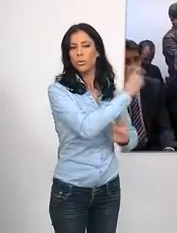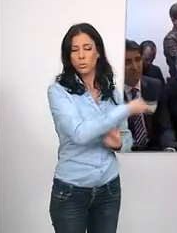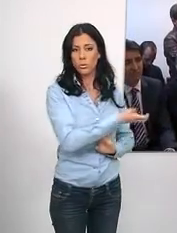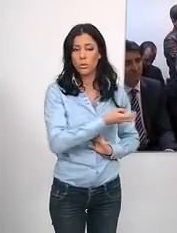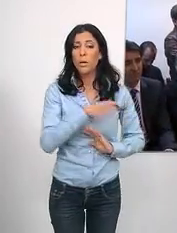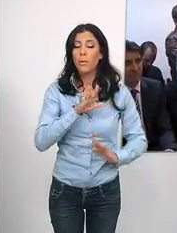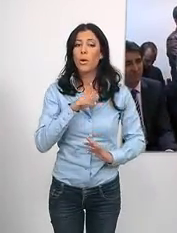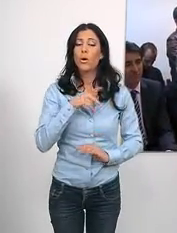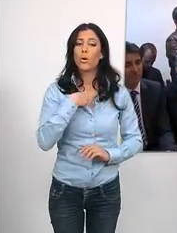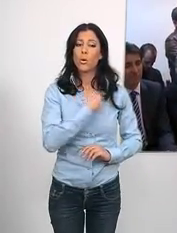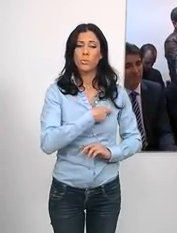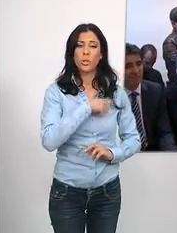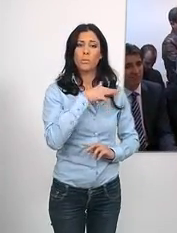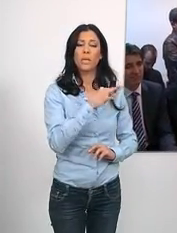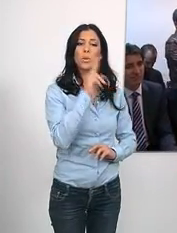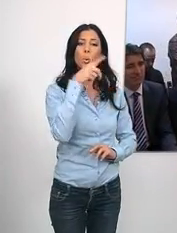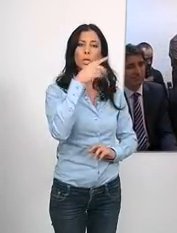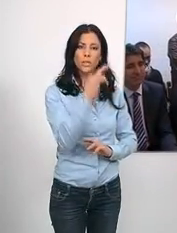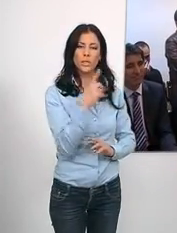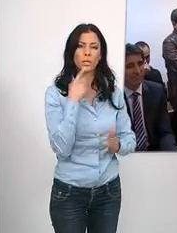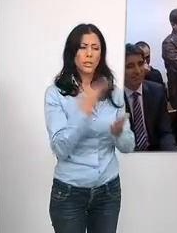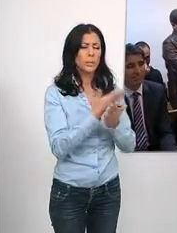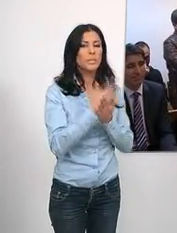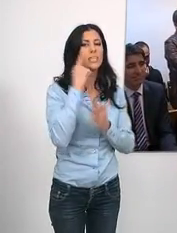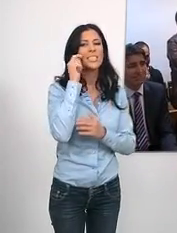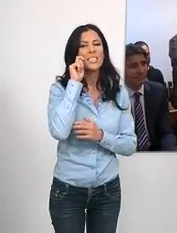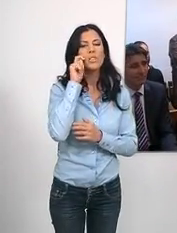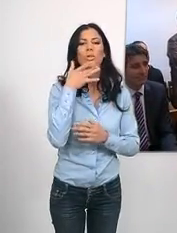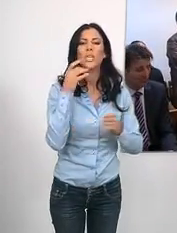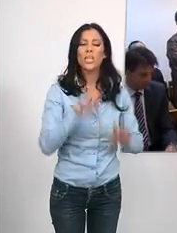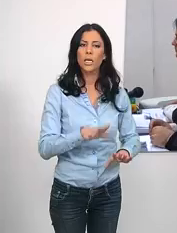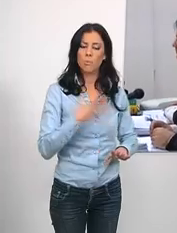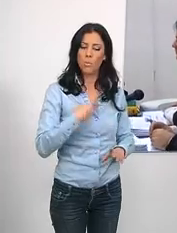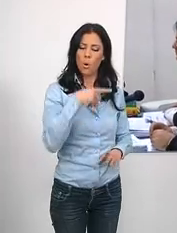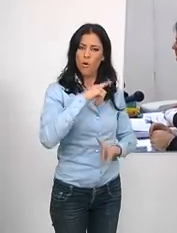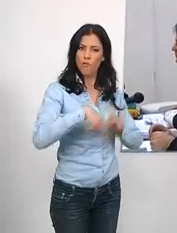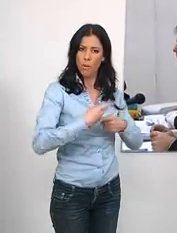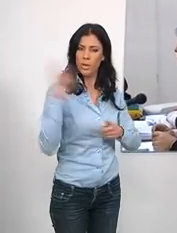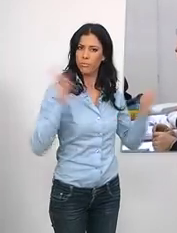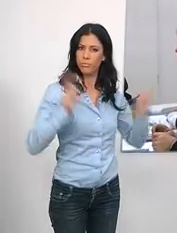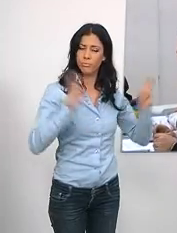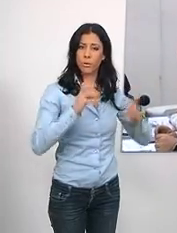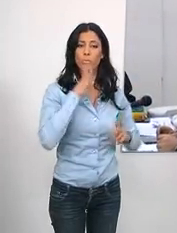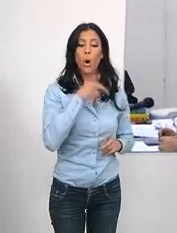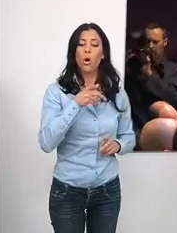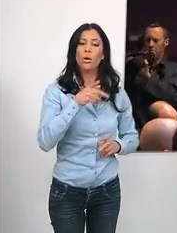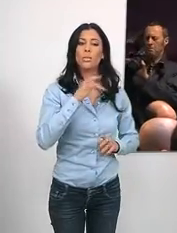ámbitos Aunque que comisión e ugt habían pedido como testigos a la familia de los fallecidos Pese a que son